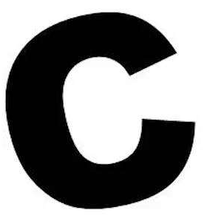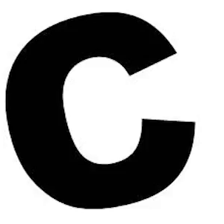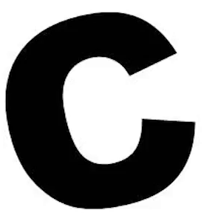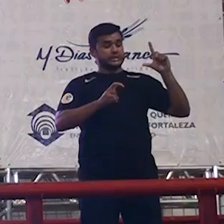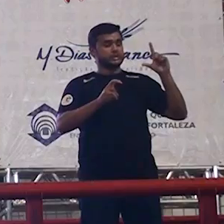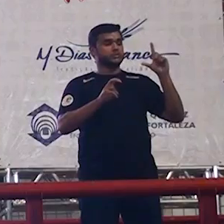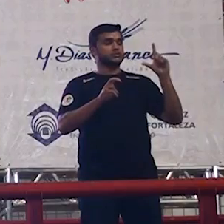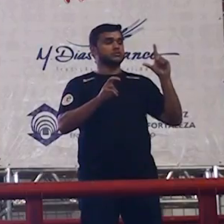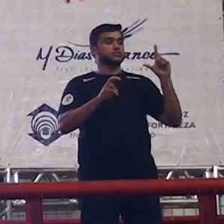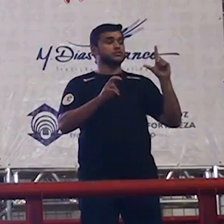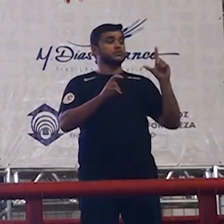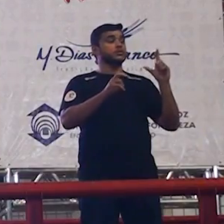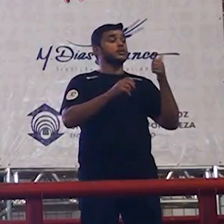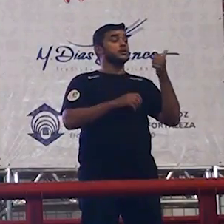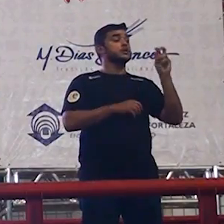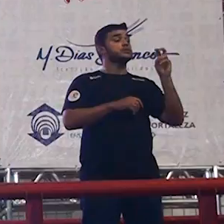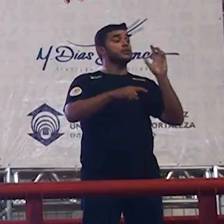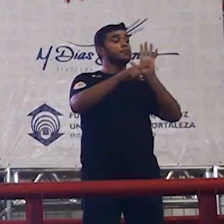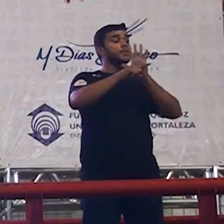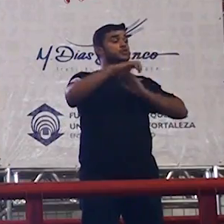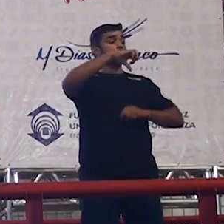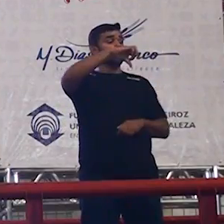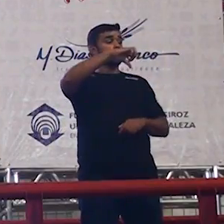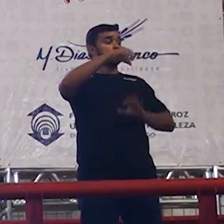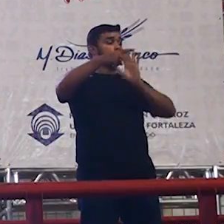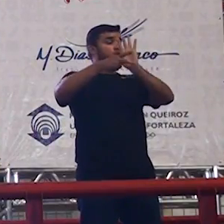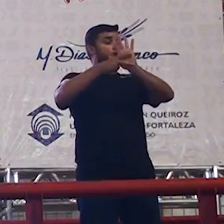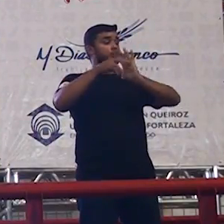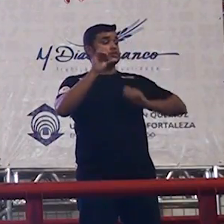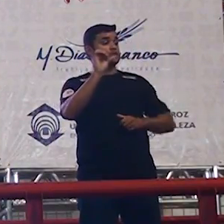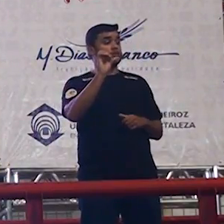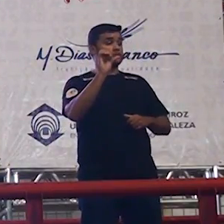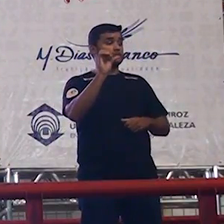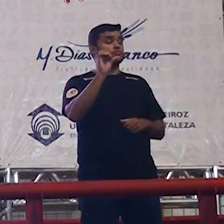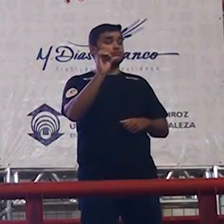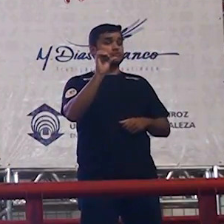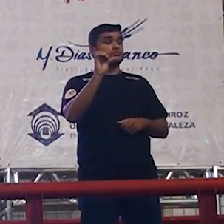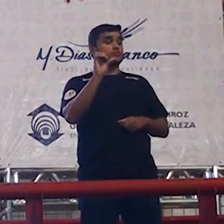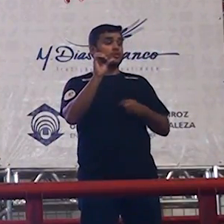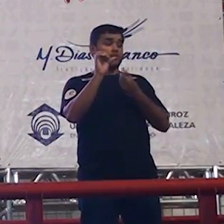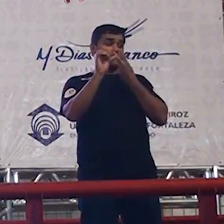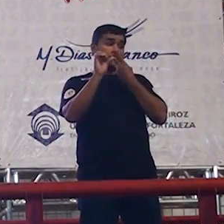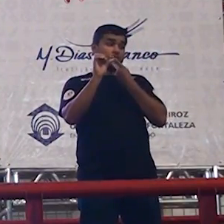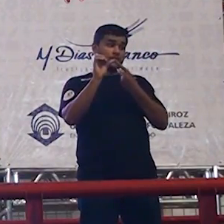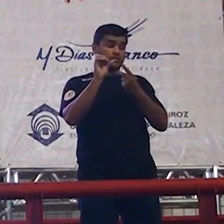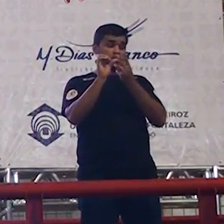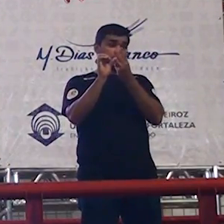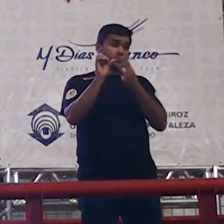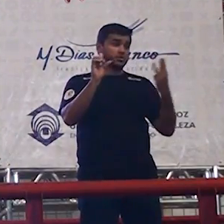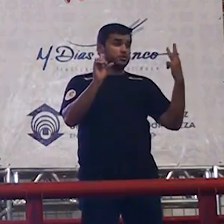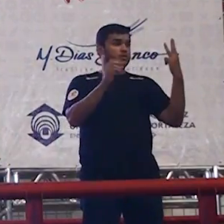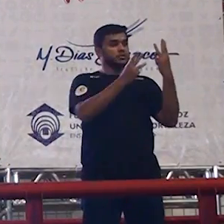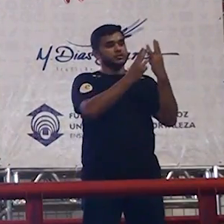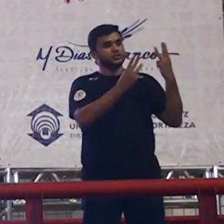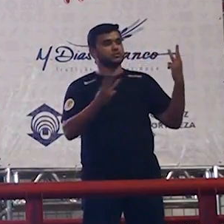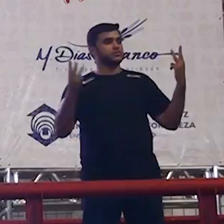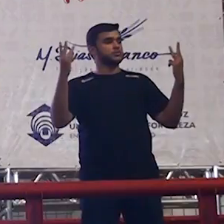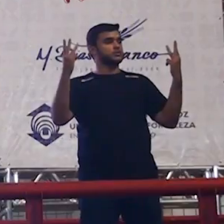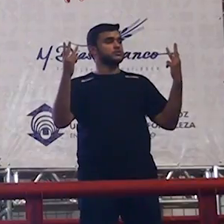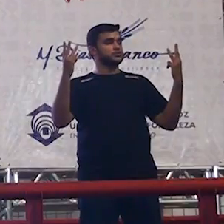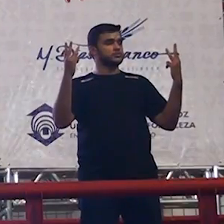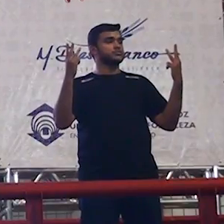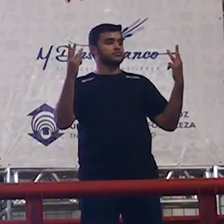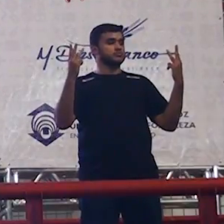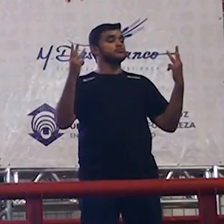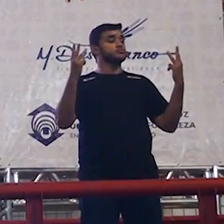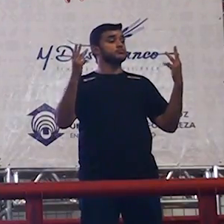15, 15 menos 9 dá 6. Então, fica 3 para um lado, 3 para o outro,